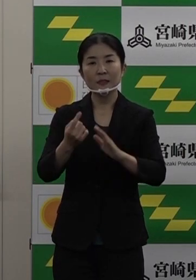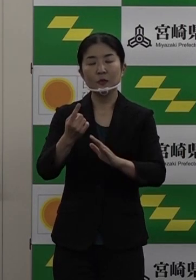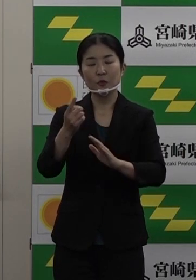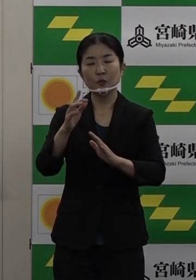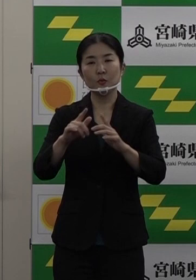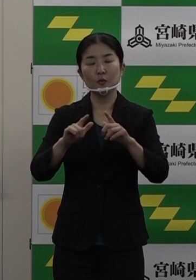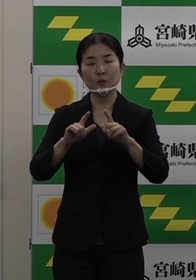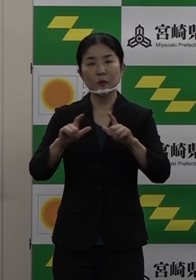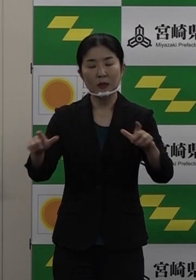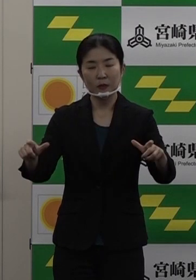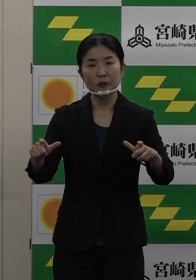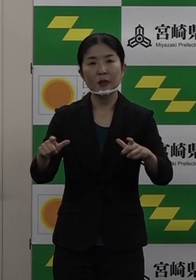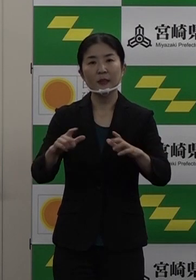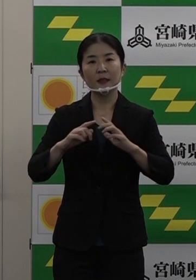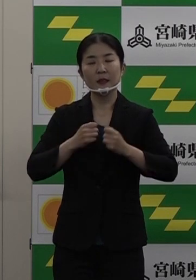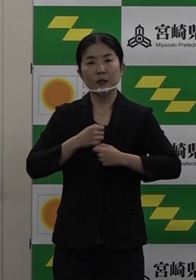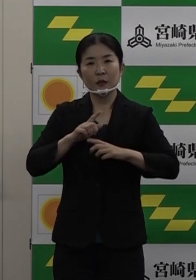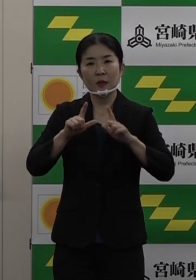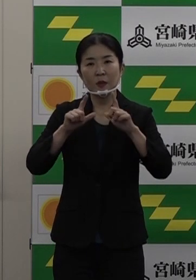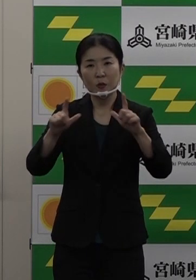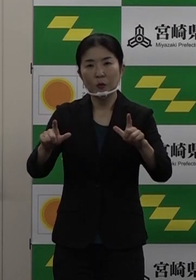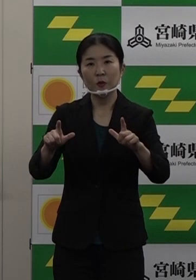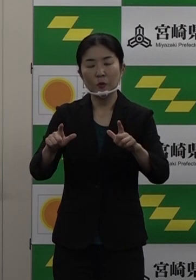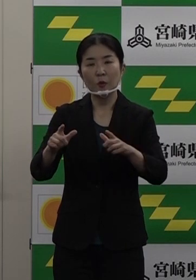ても判断をしていきたいと考えております。